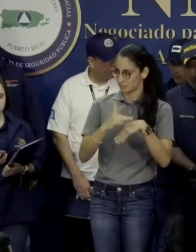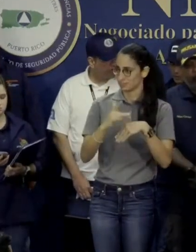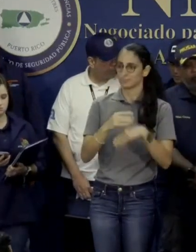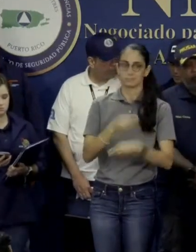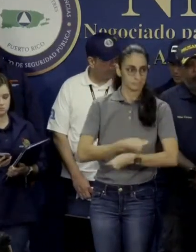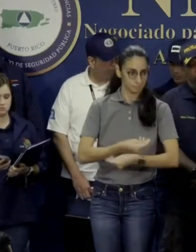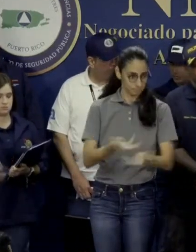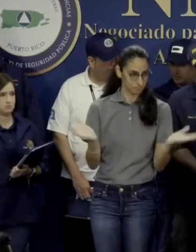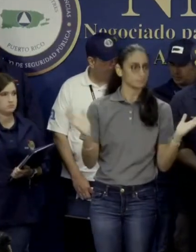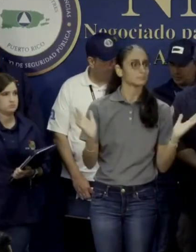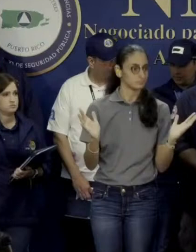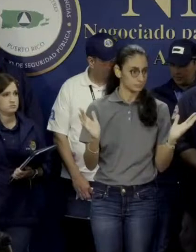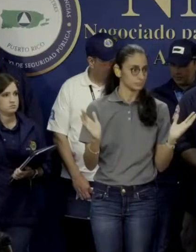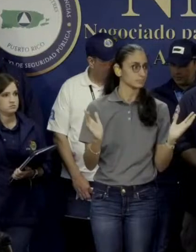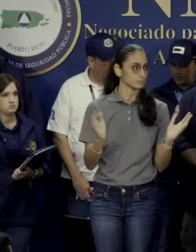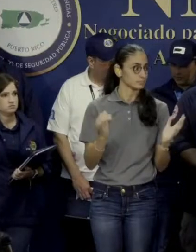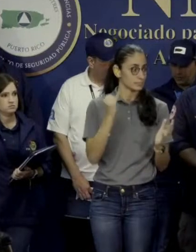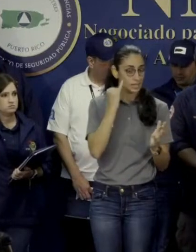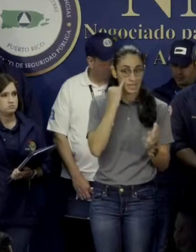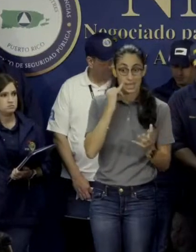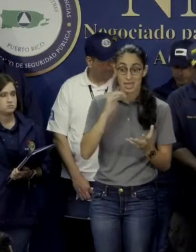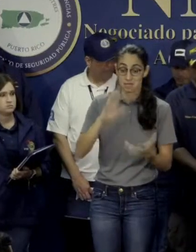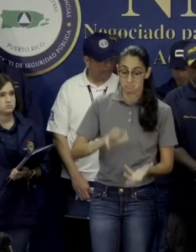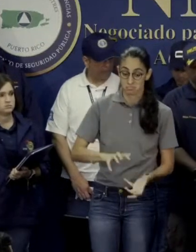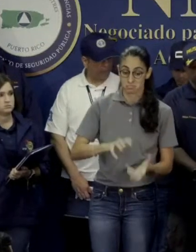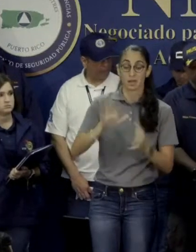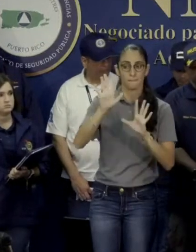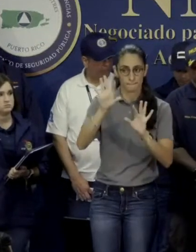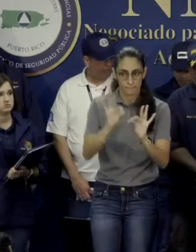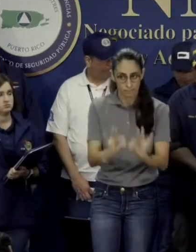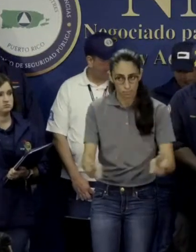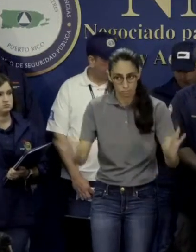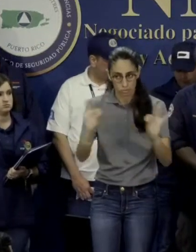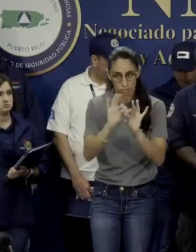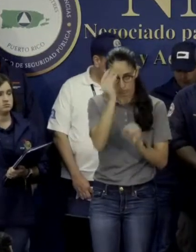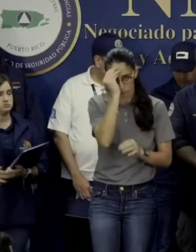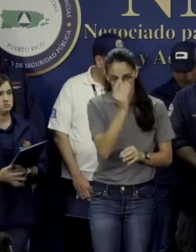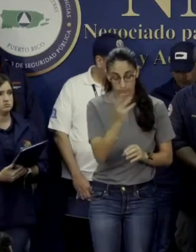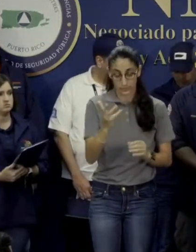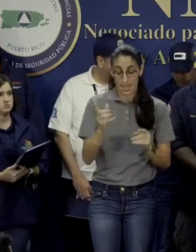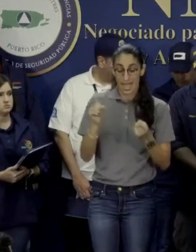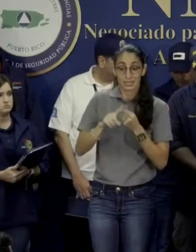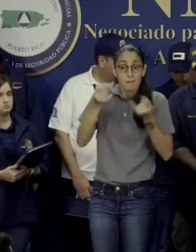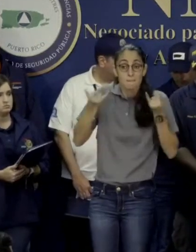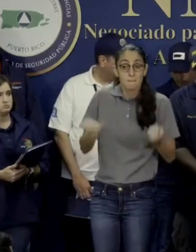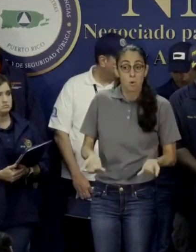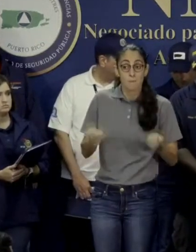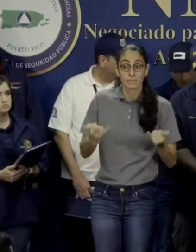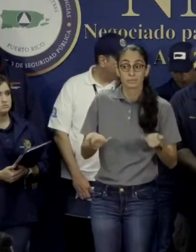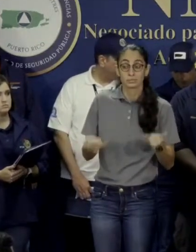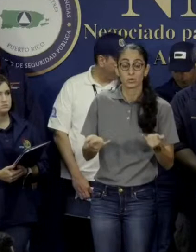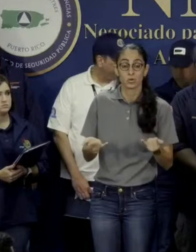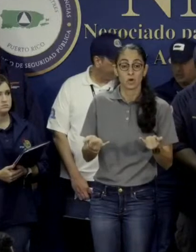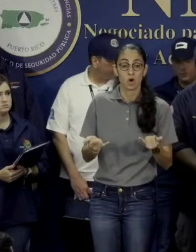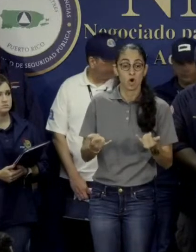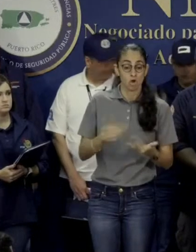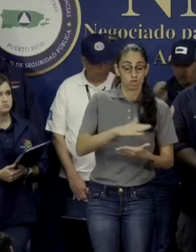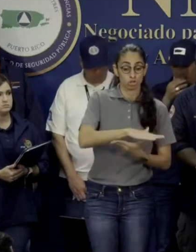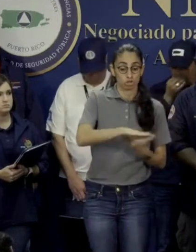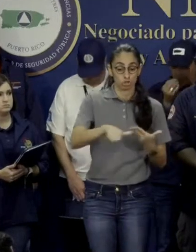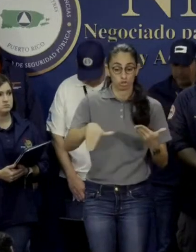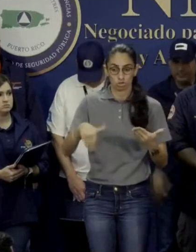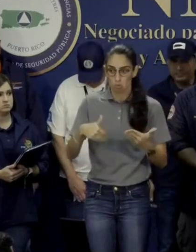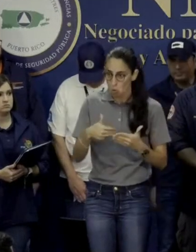una declaración de desastre presidencial. Pero es bien importante recalcar que hasta el momento toda la respuesta ha